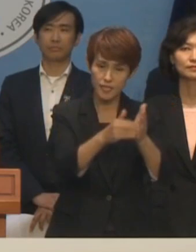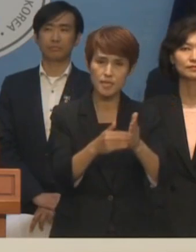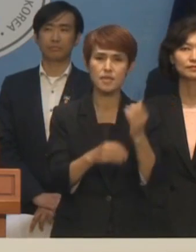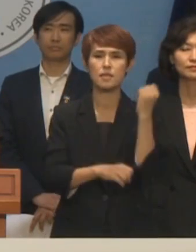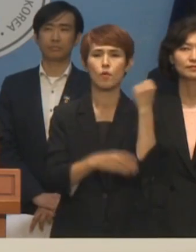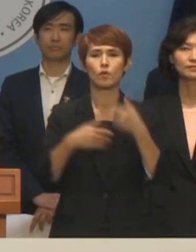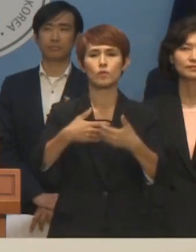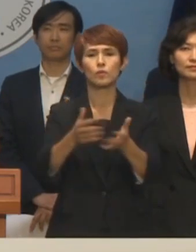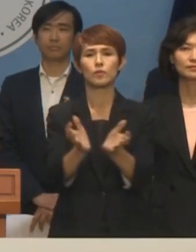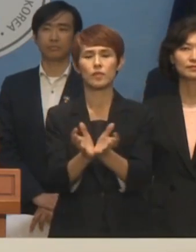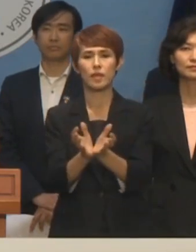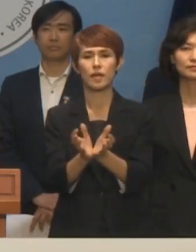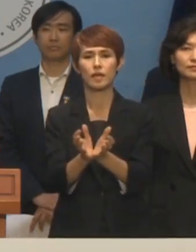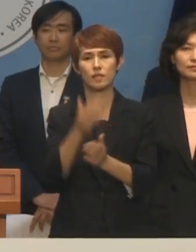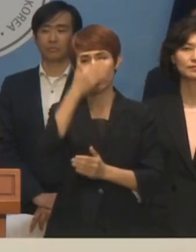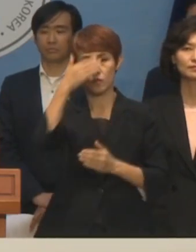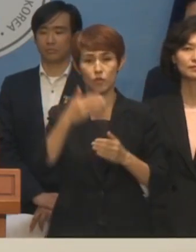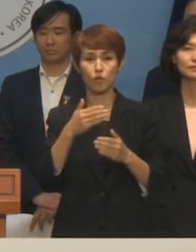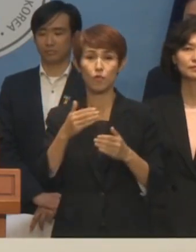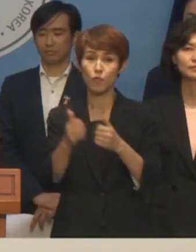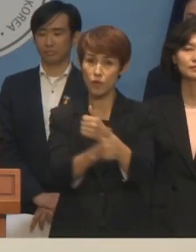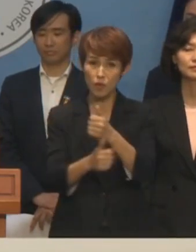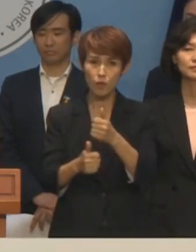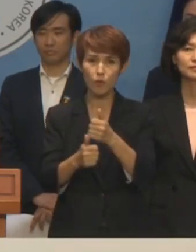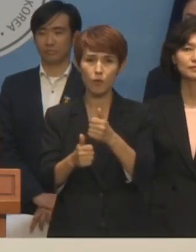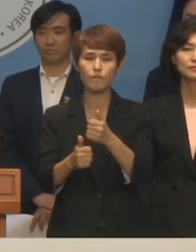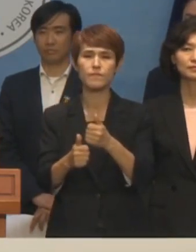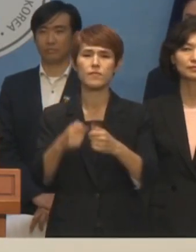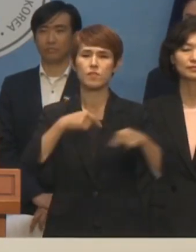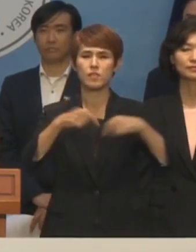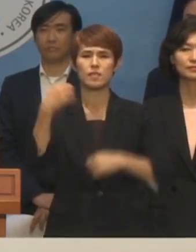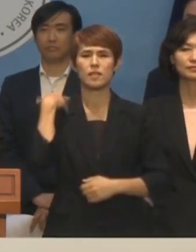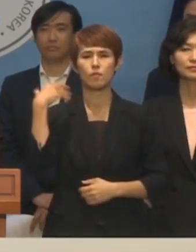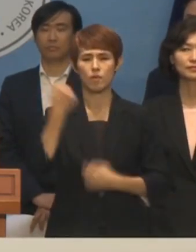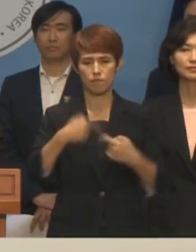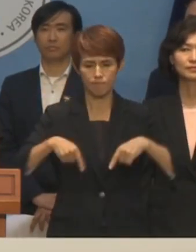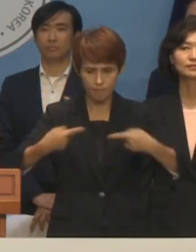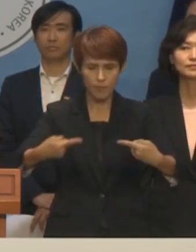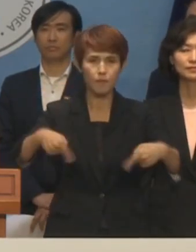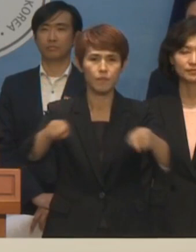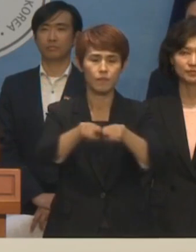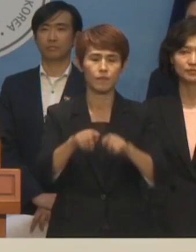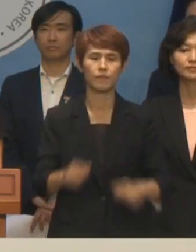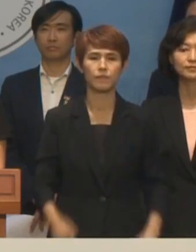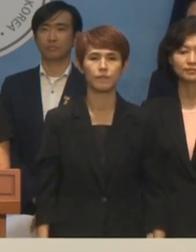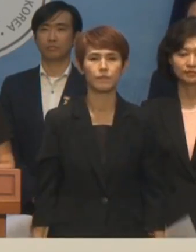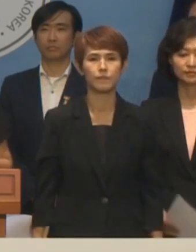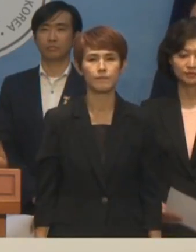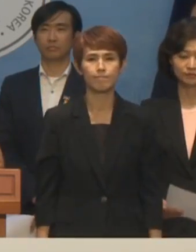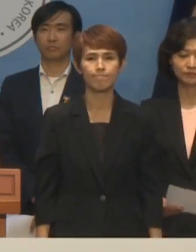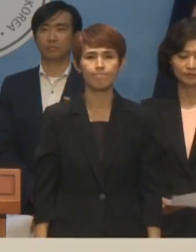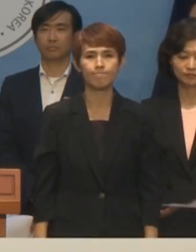기본소득당 청년대학생위원회도 무거운 정치적 책임으로 함께 하겠습니다. 감사합니다.